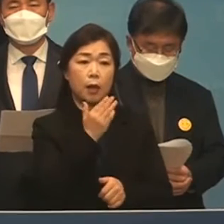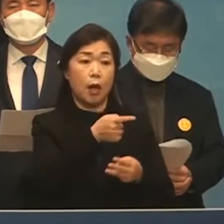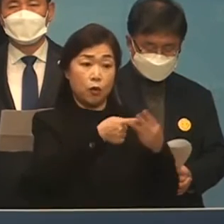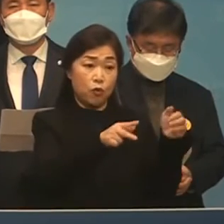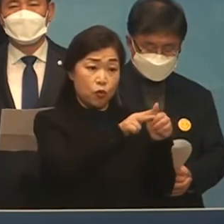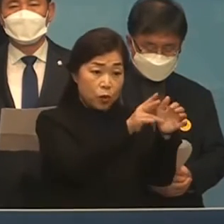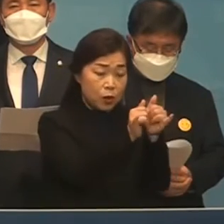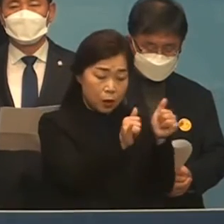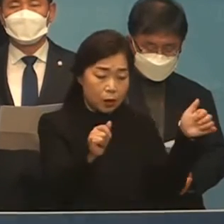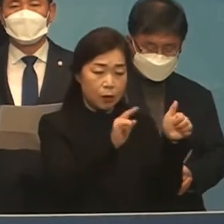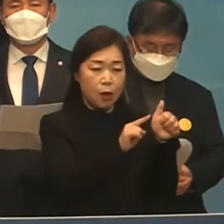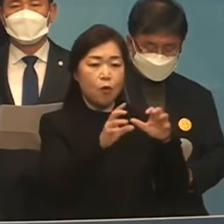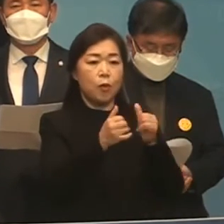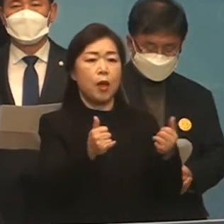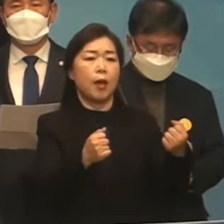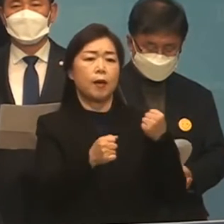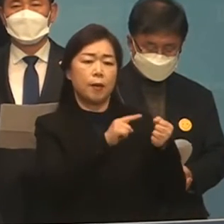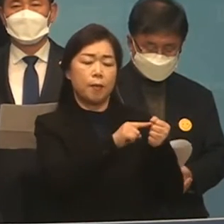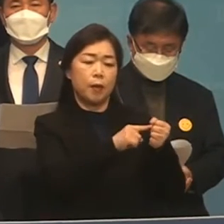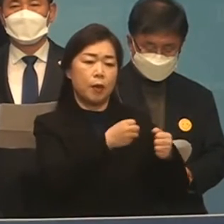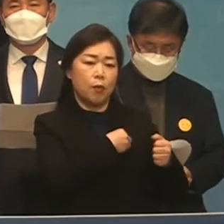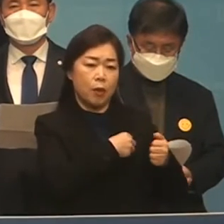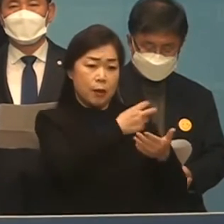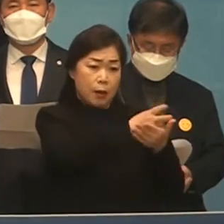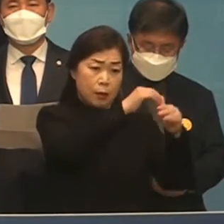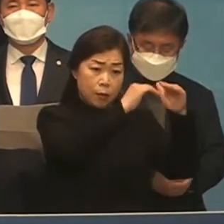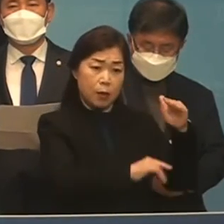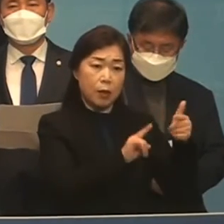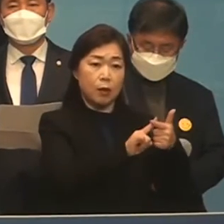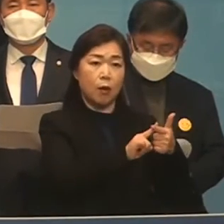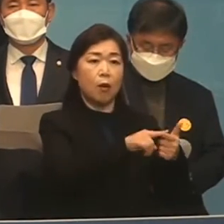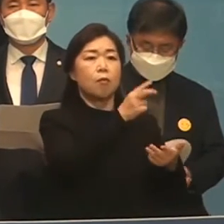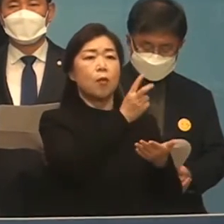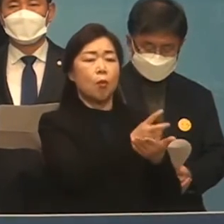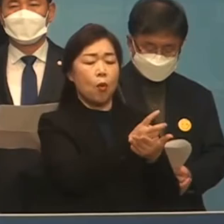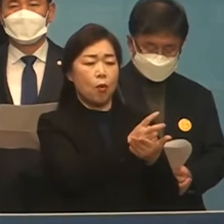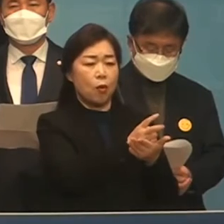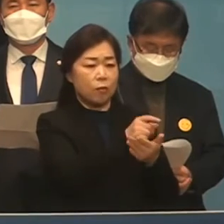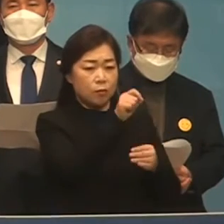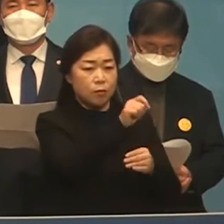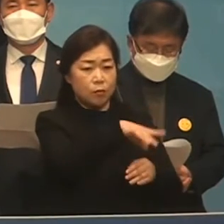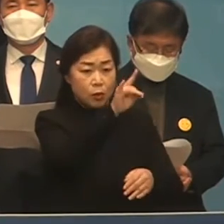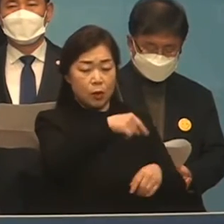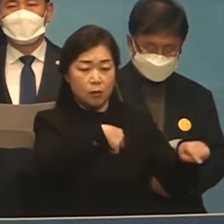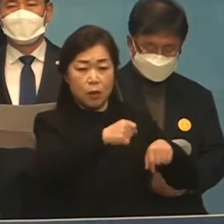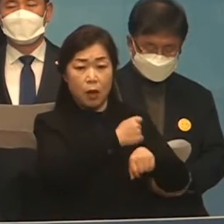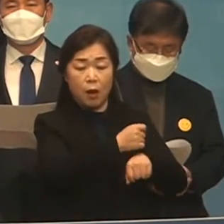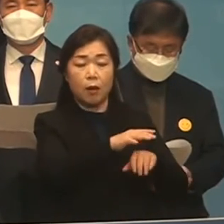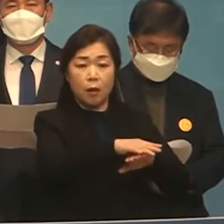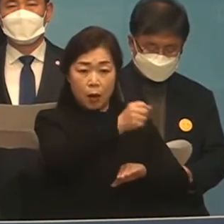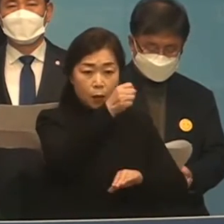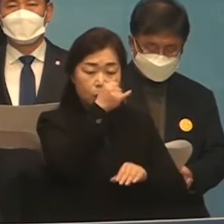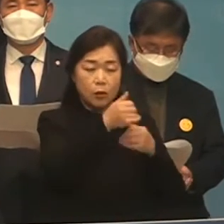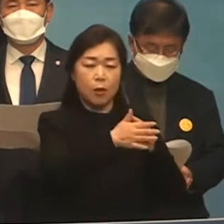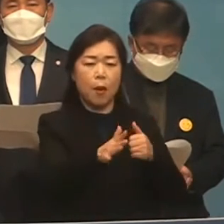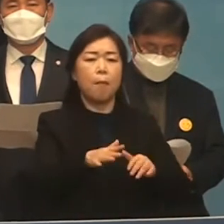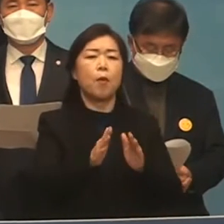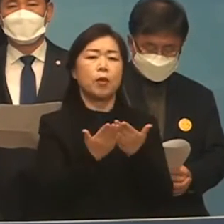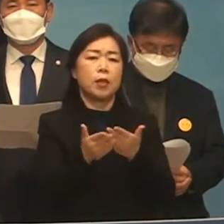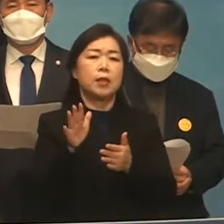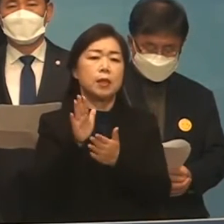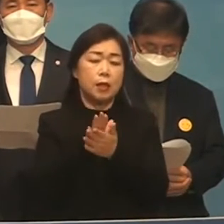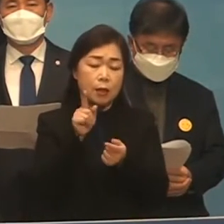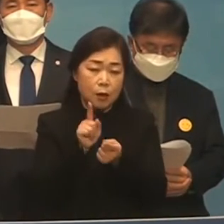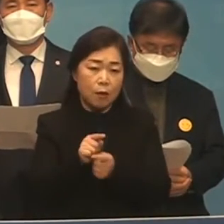윤석열 후보는 국민의힘의 당원 당규에 의해 당무 우선권을 가지고 있는 만큼 윤석열 후보 본인이 직접